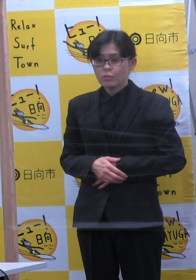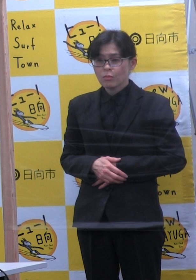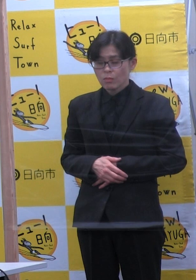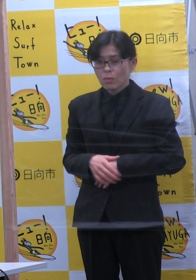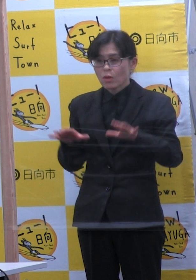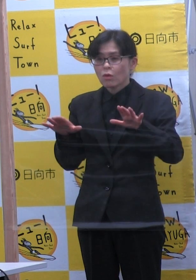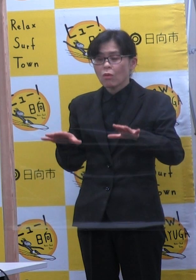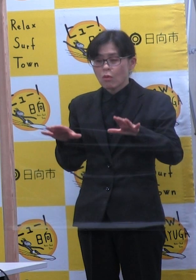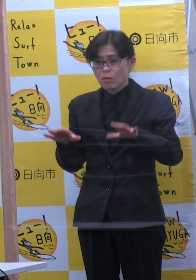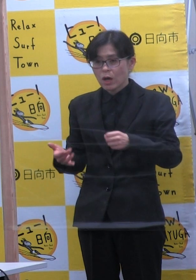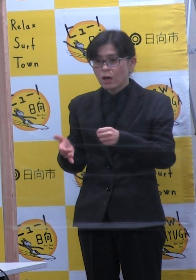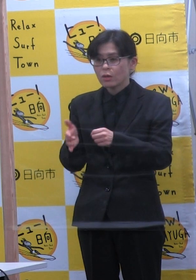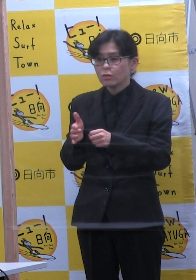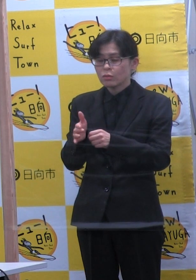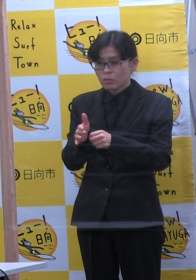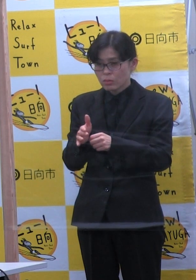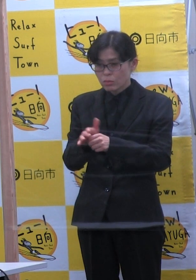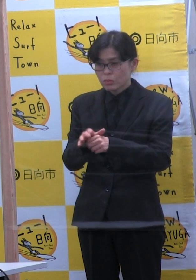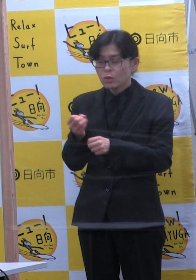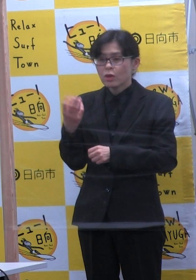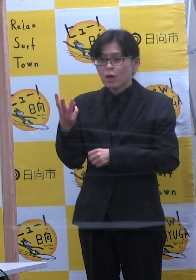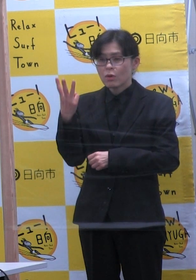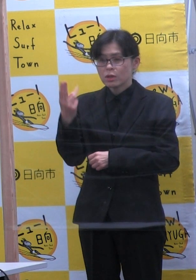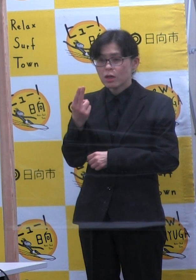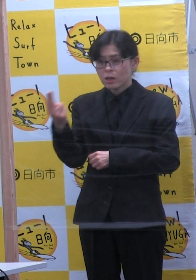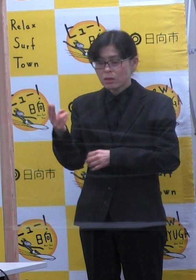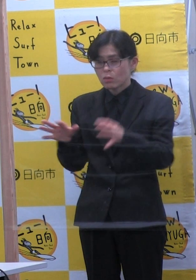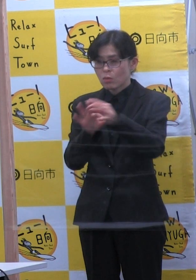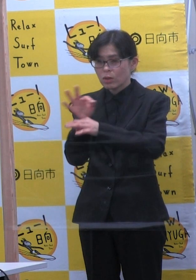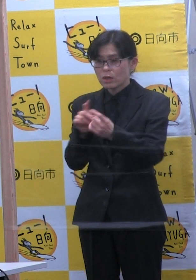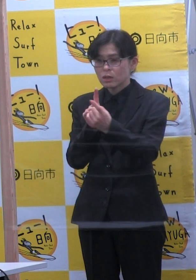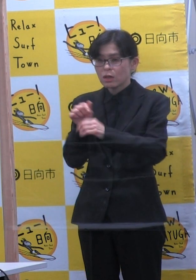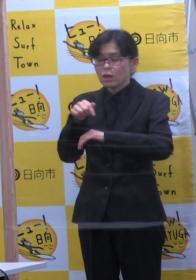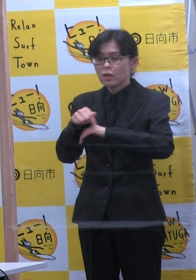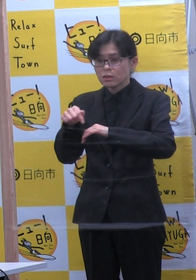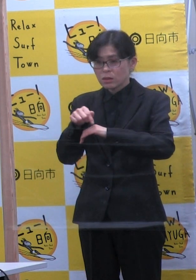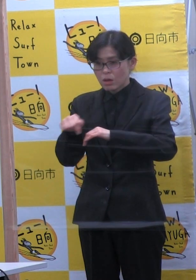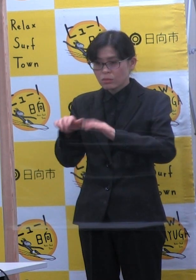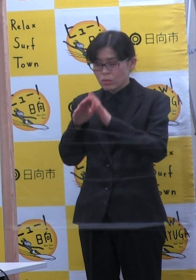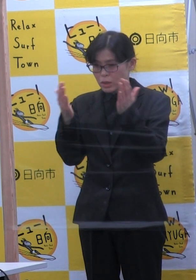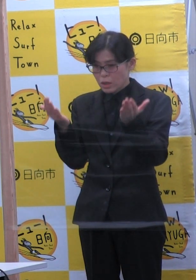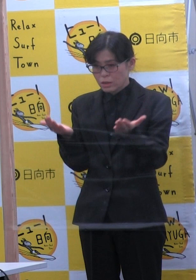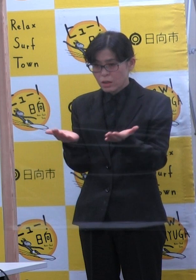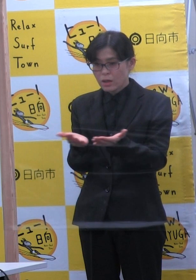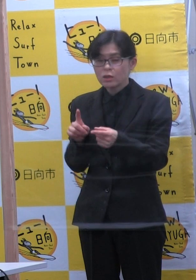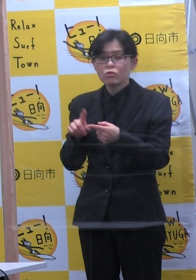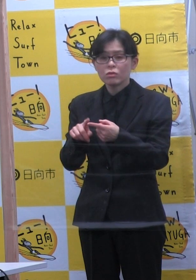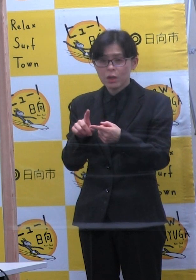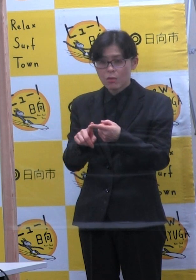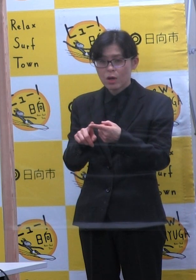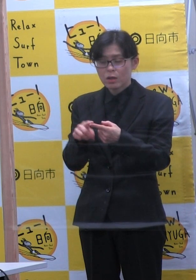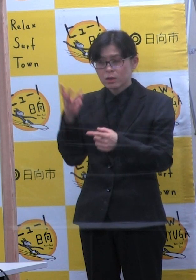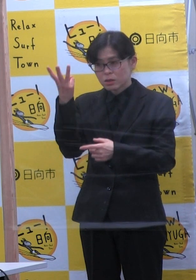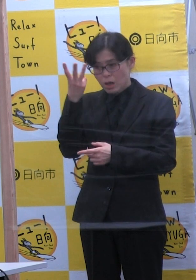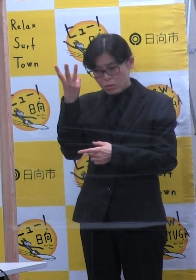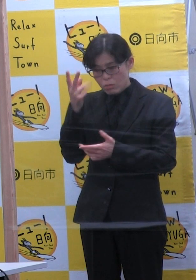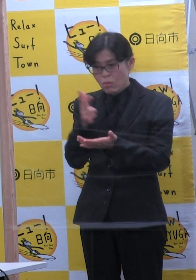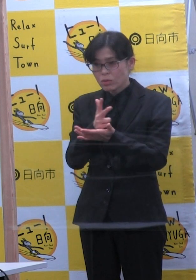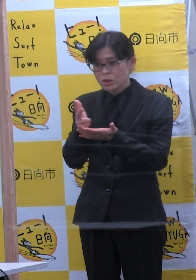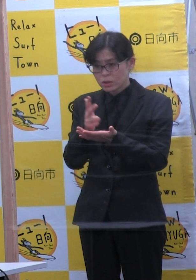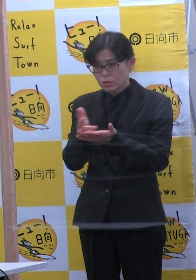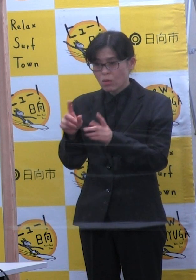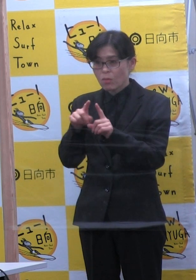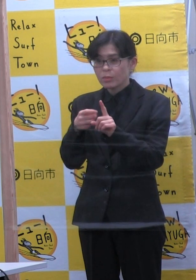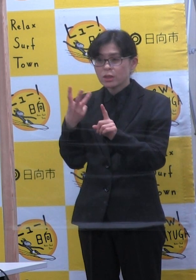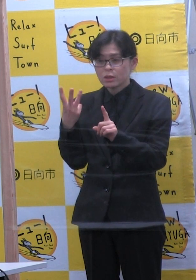お、今回を含む令和3年度経済対策等の全体像については、参考までに3ページ